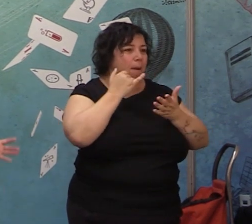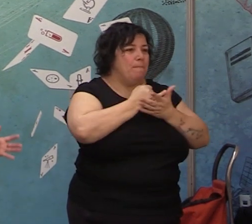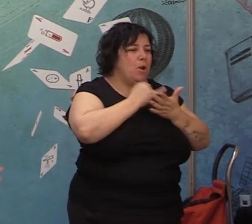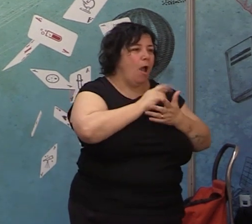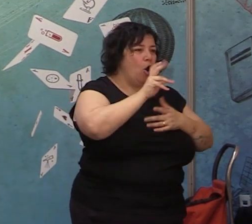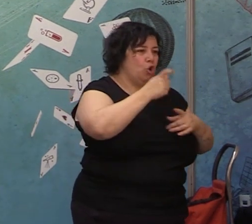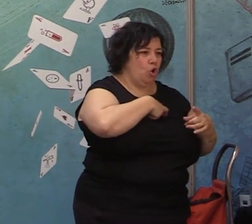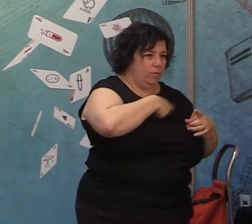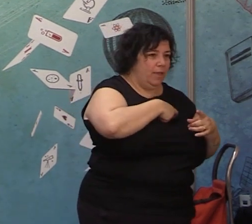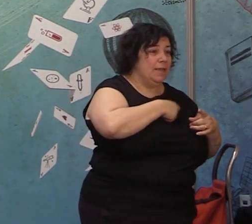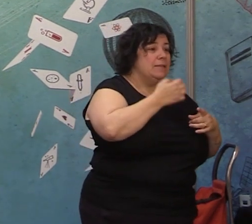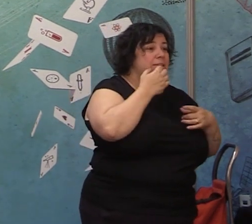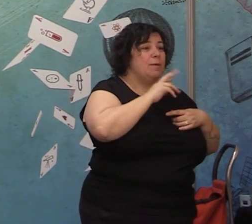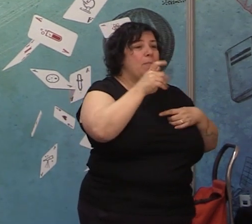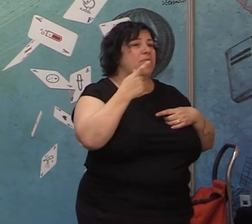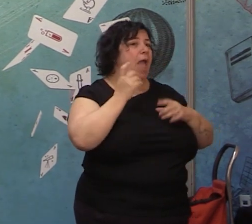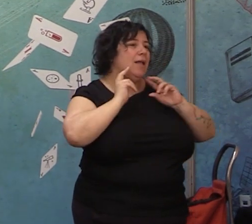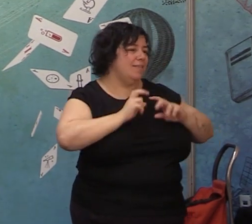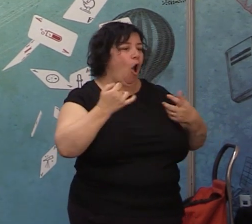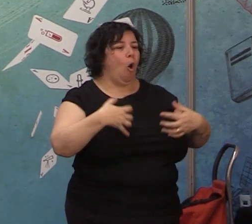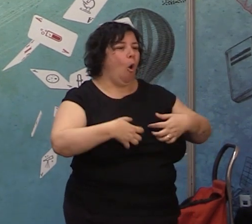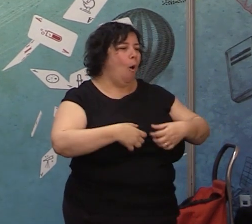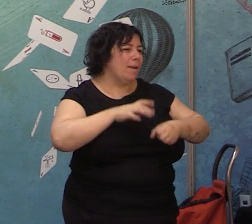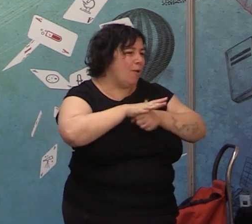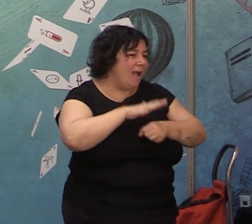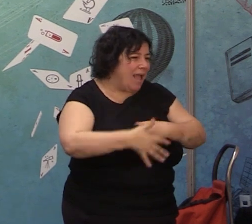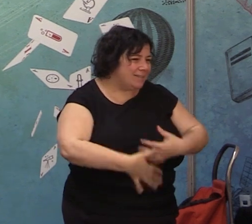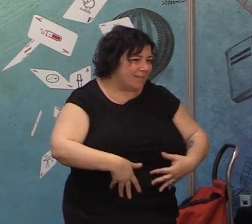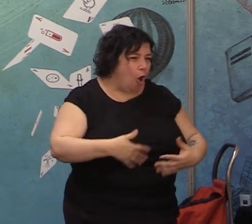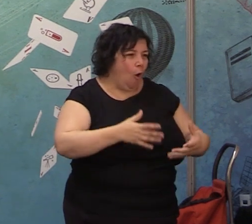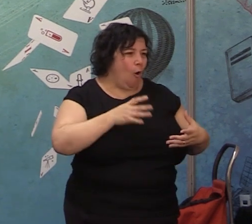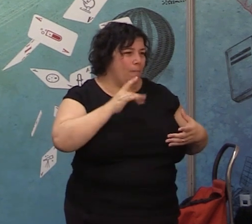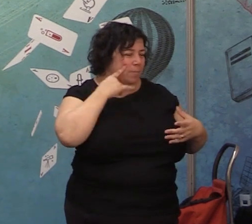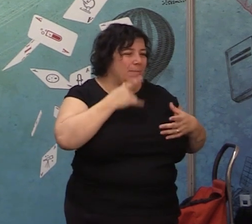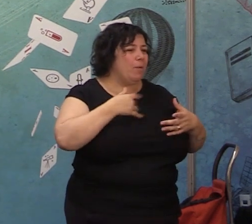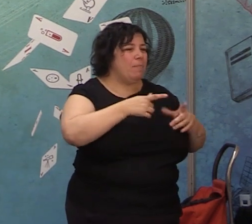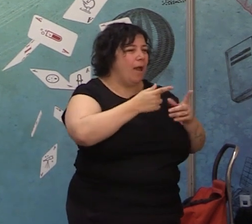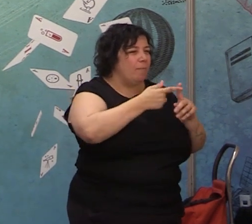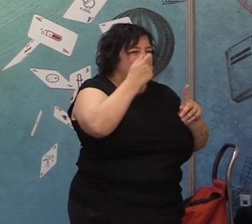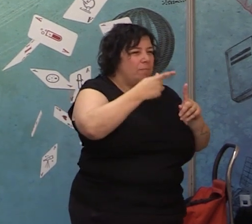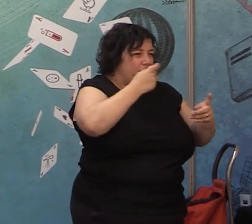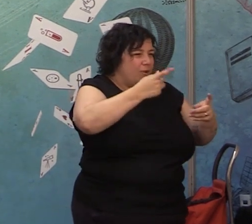gordo y luego ya puede ser ansiedad, gases, lo que sea. Pero primero vamos a descartar.